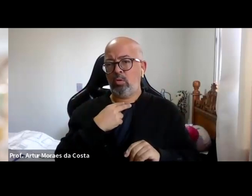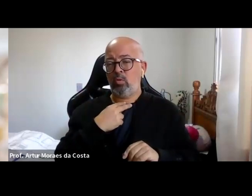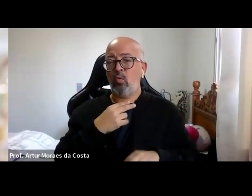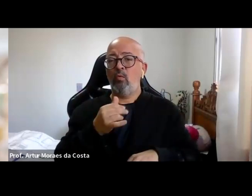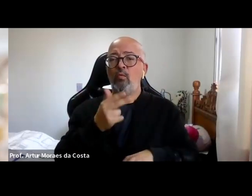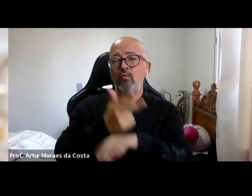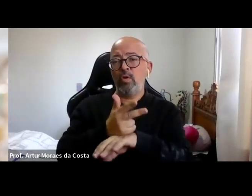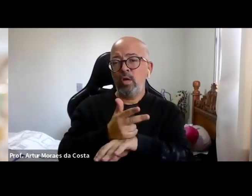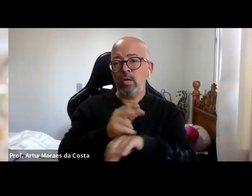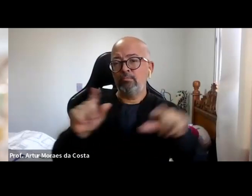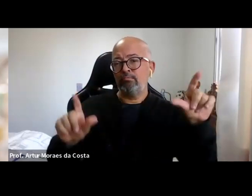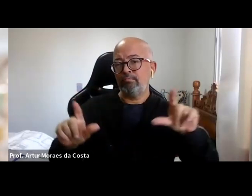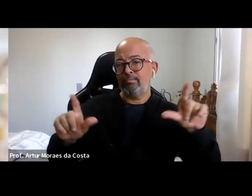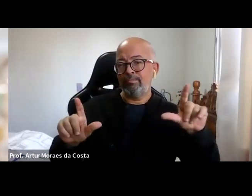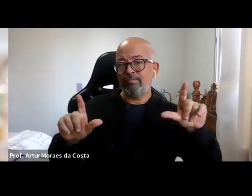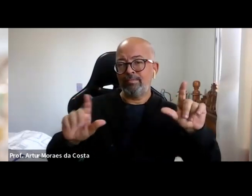no